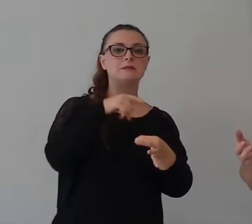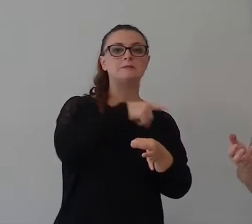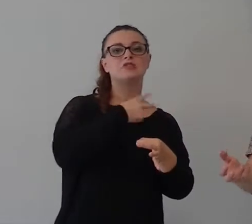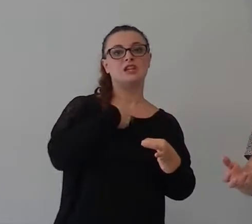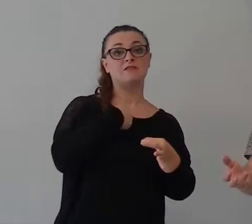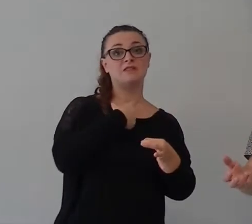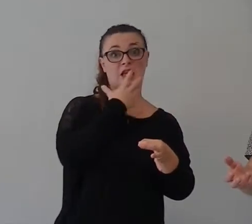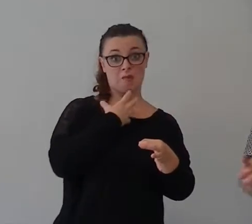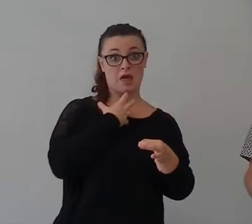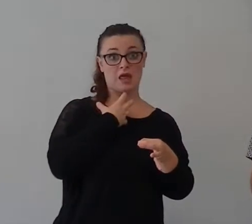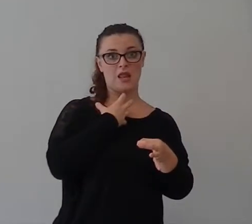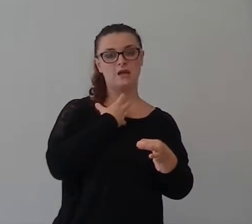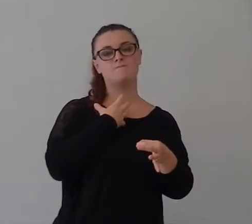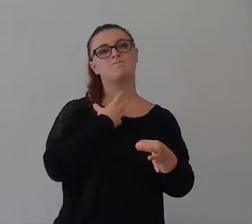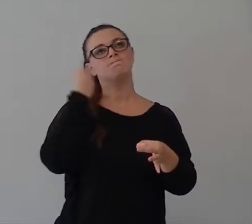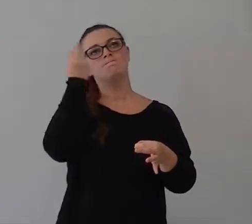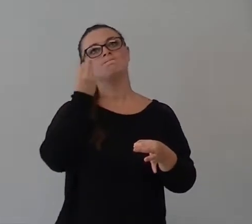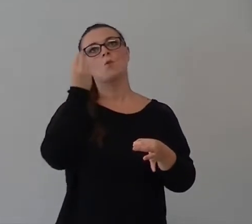poi manda la sua forza.